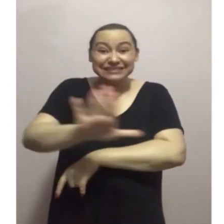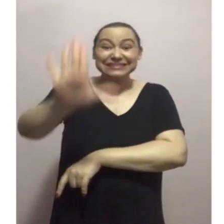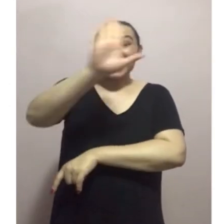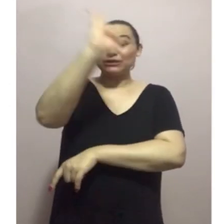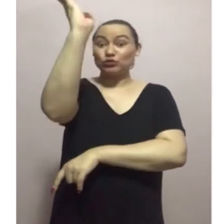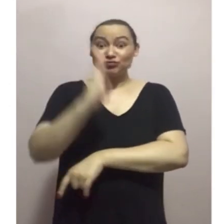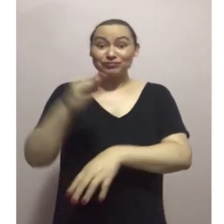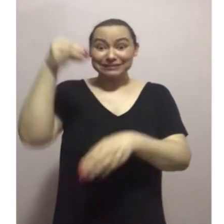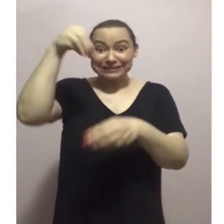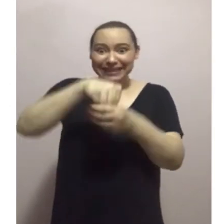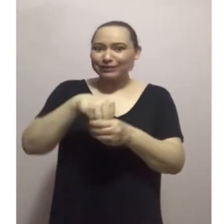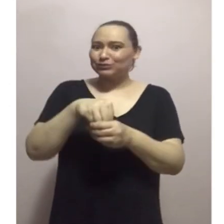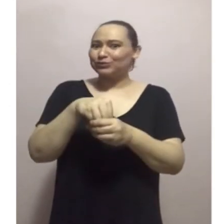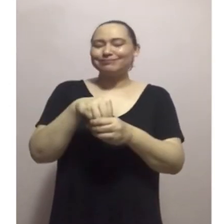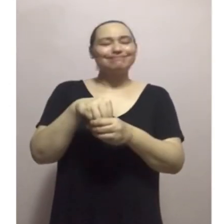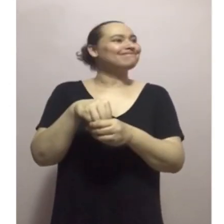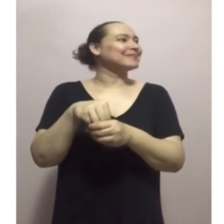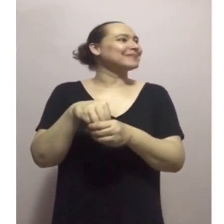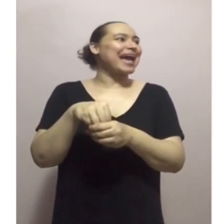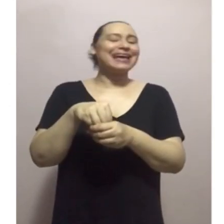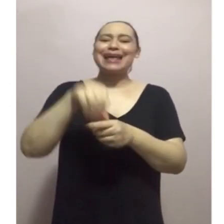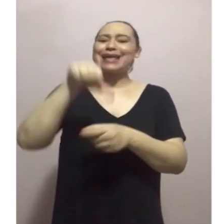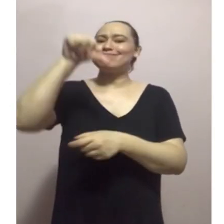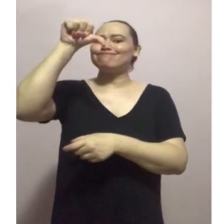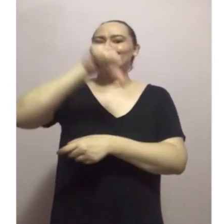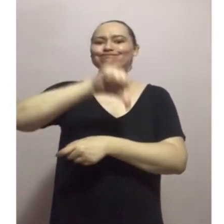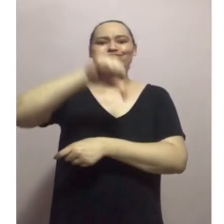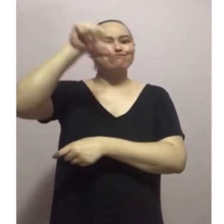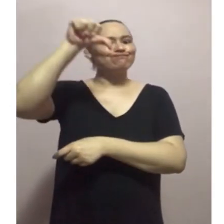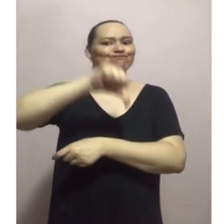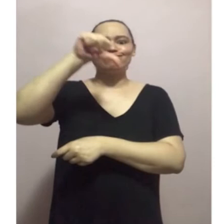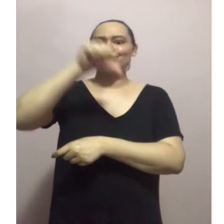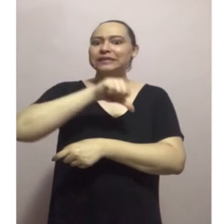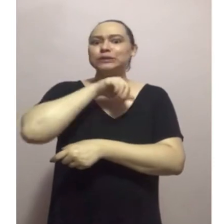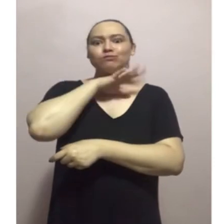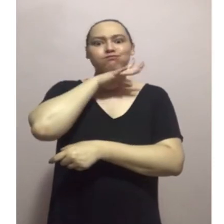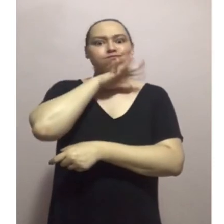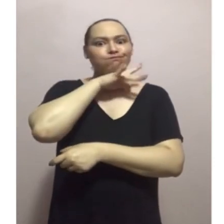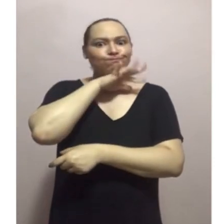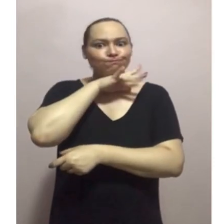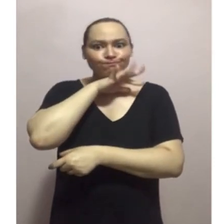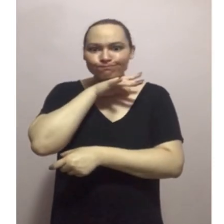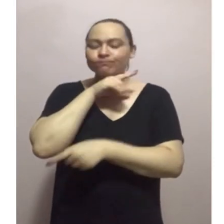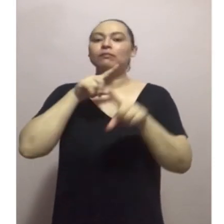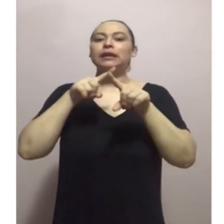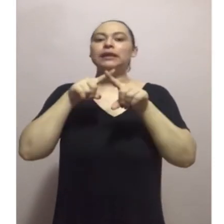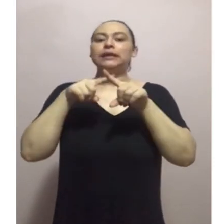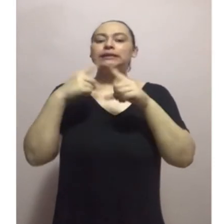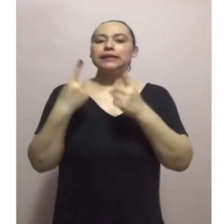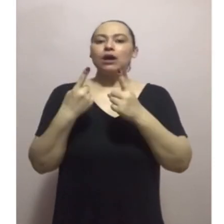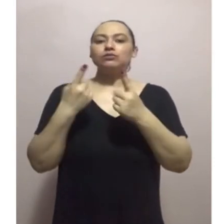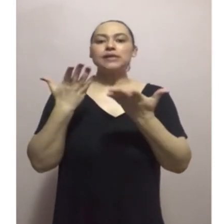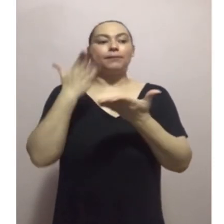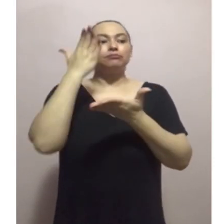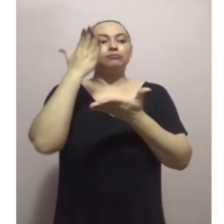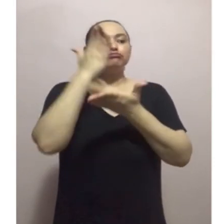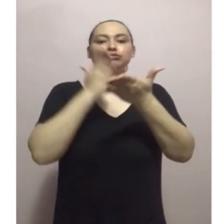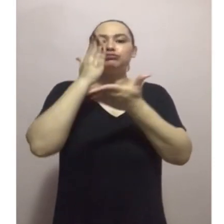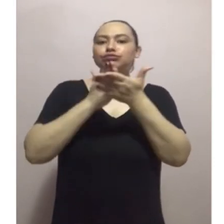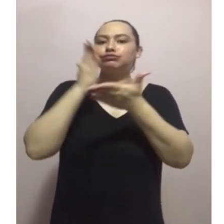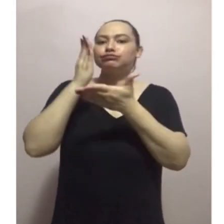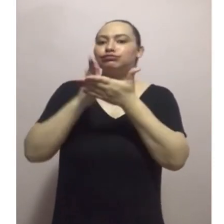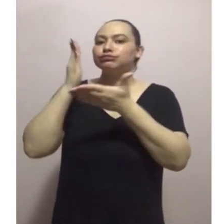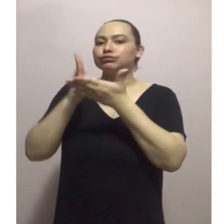estados fora dessa ponte é muito pior. Então, isso também, a questão da cadeia produtiva, de pegar uma renda e